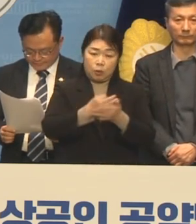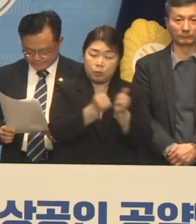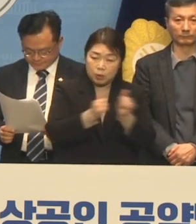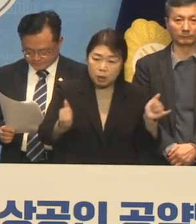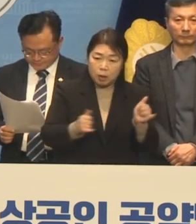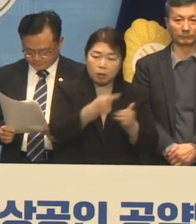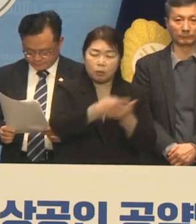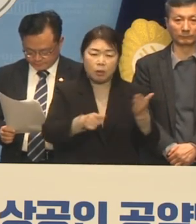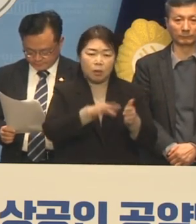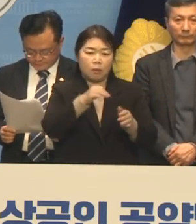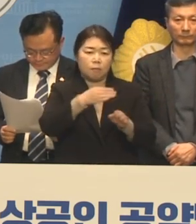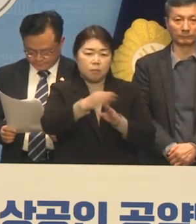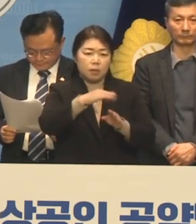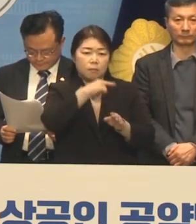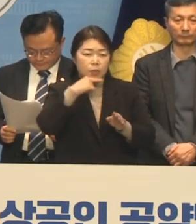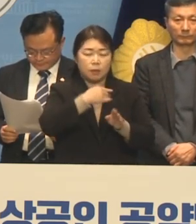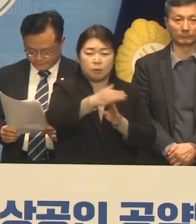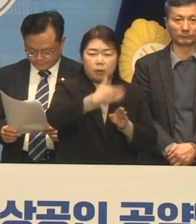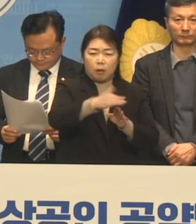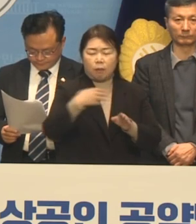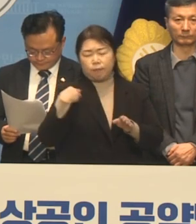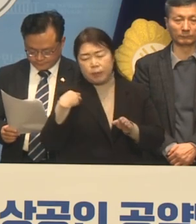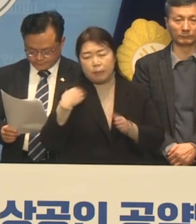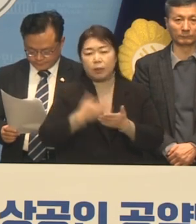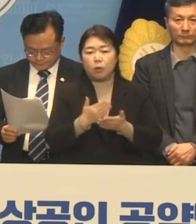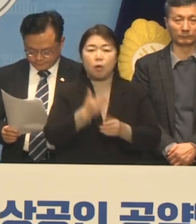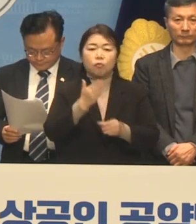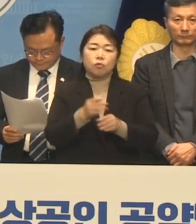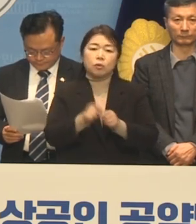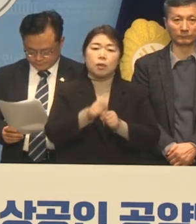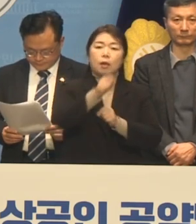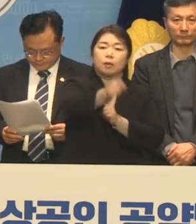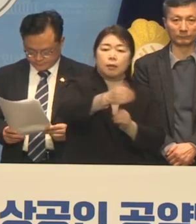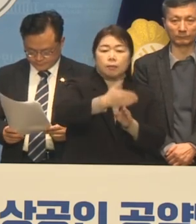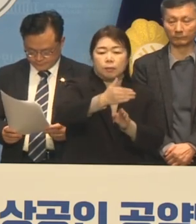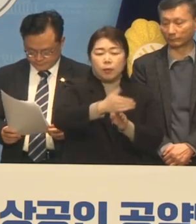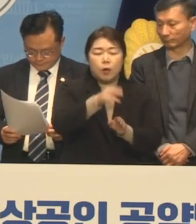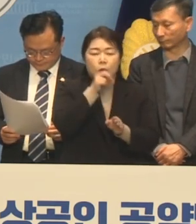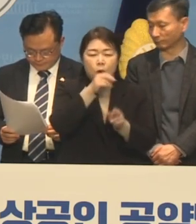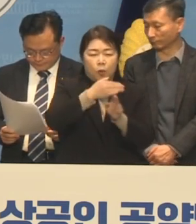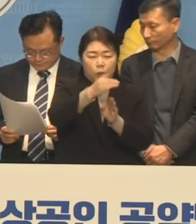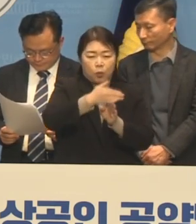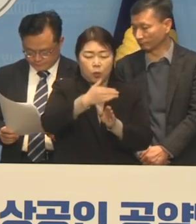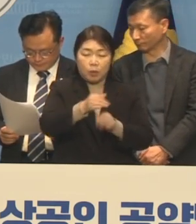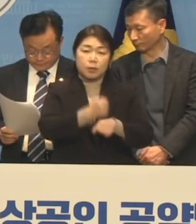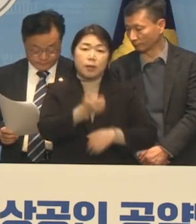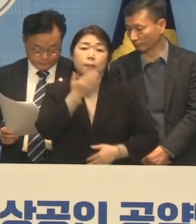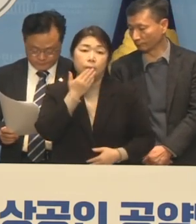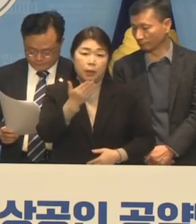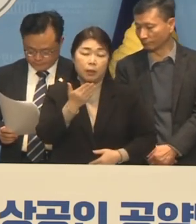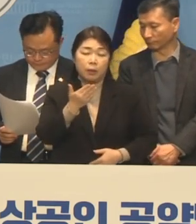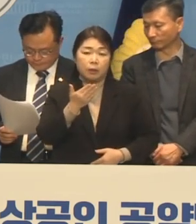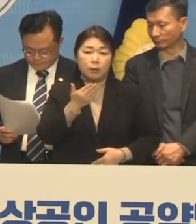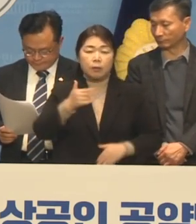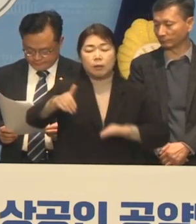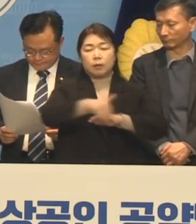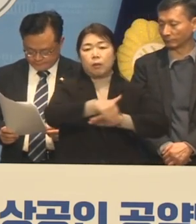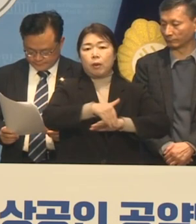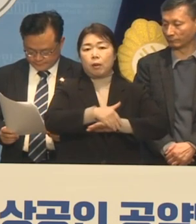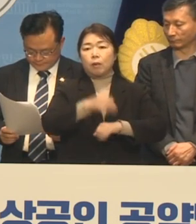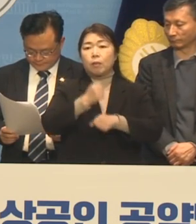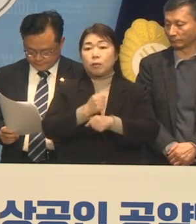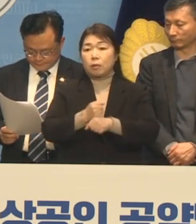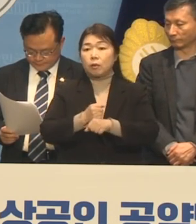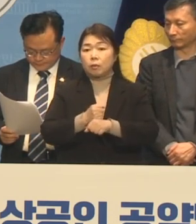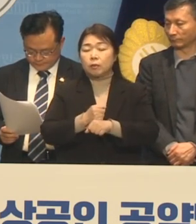상환 압박에서 벗어나서 중장기로 갚을 수 있는 장기 분할 대출 프로그램을